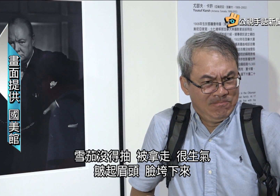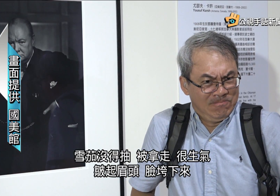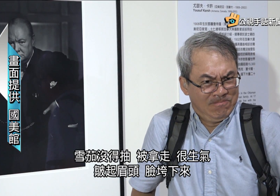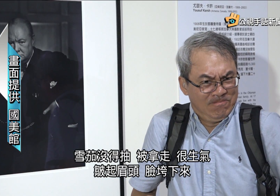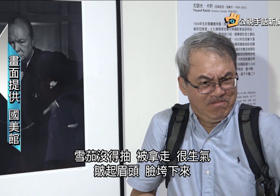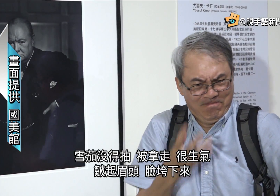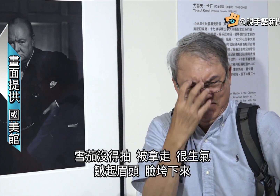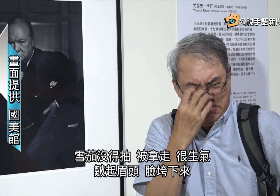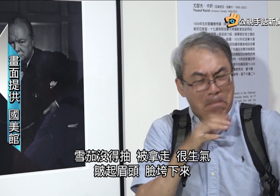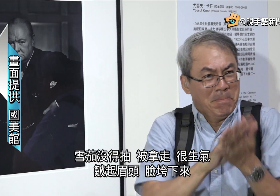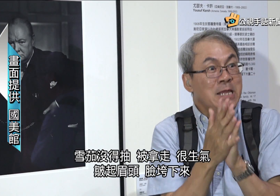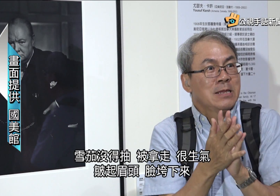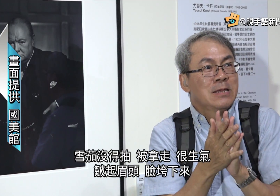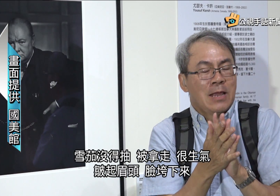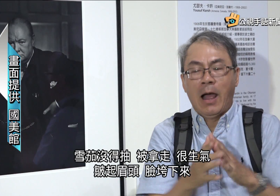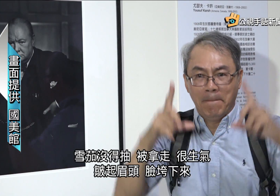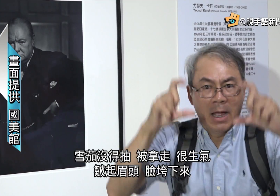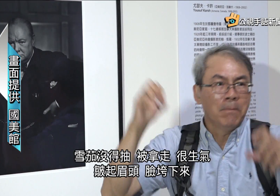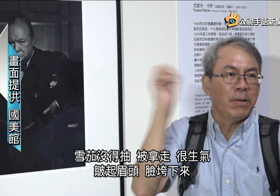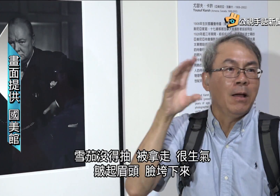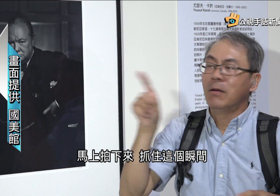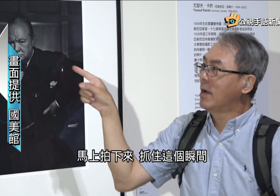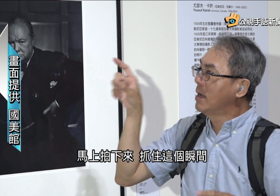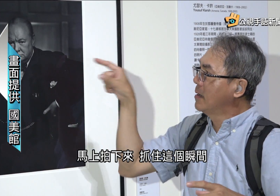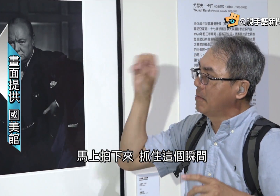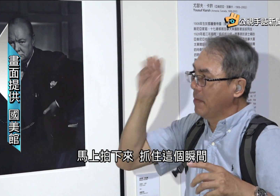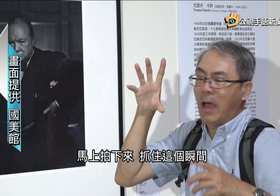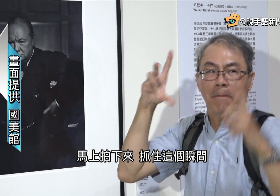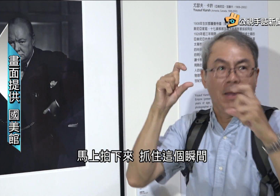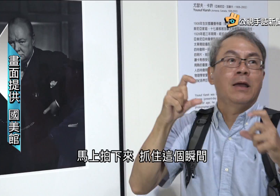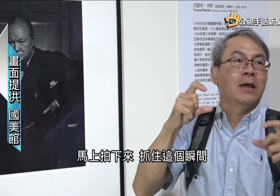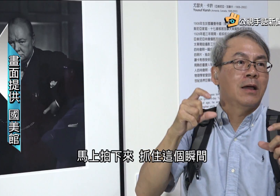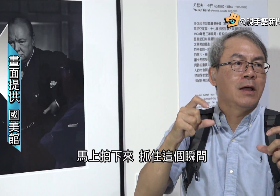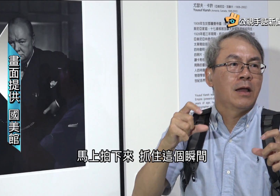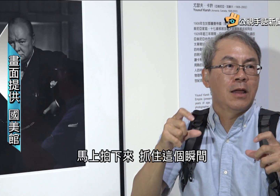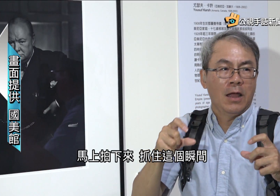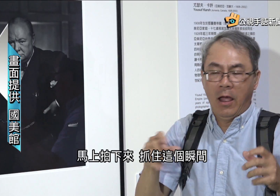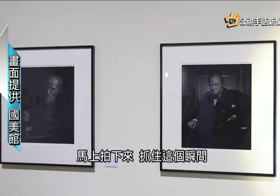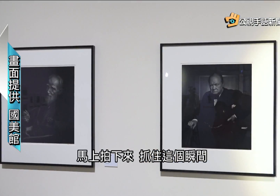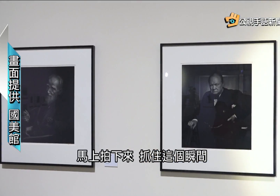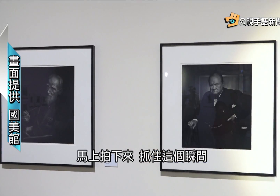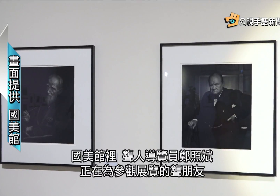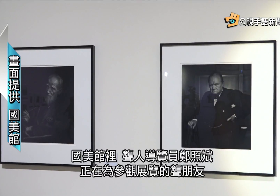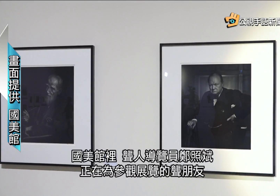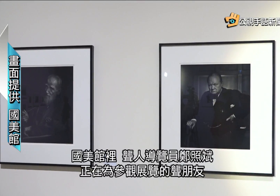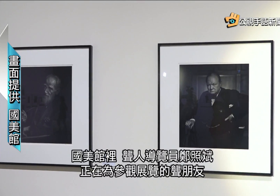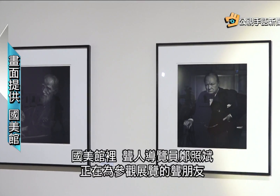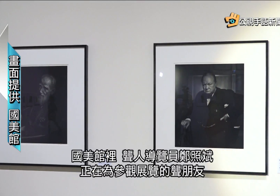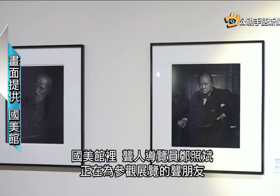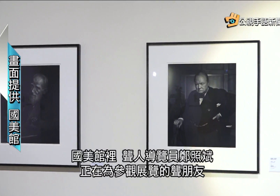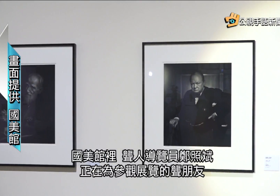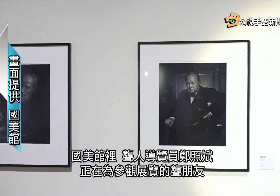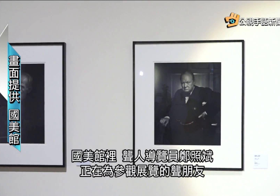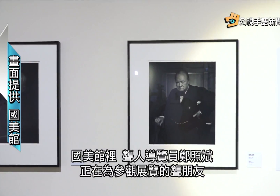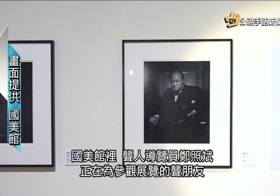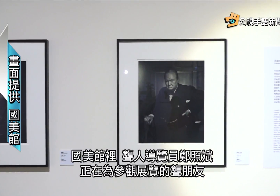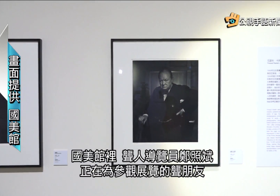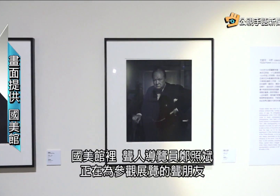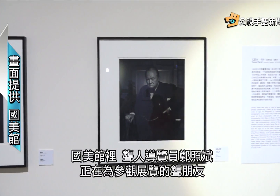头，脸垮下来，马上拍下来，抓住这个瞬间。 国美馆里聋人导览员郑兆斌正在为参观